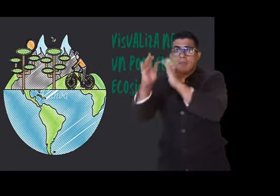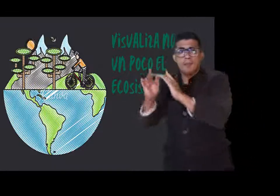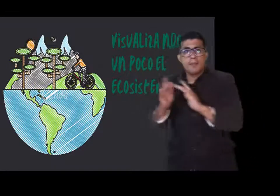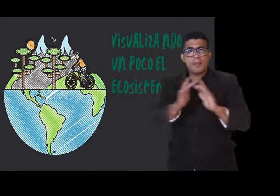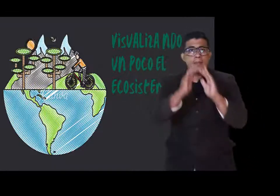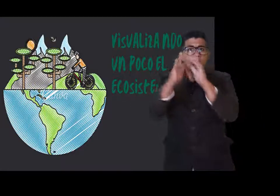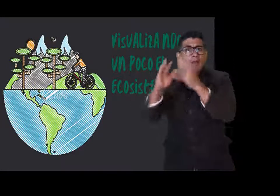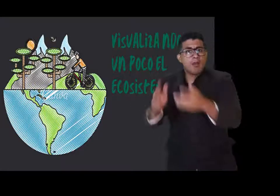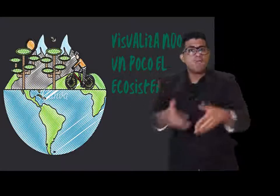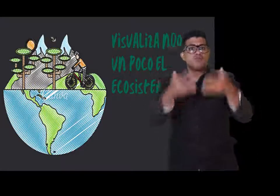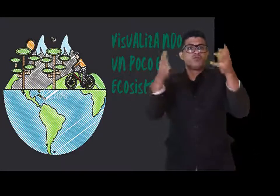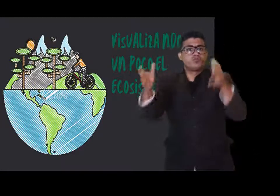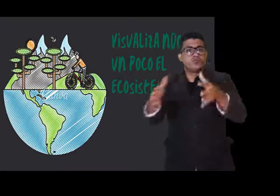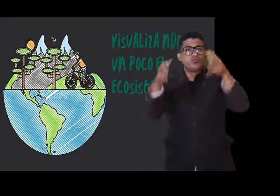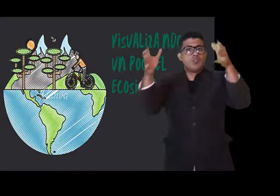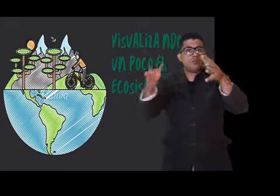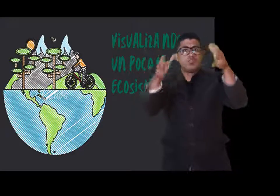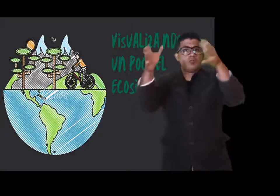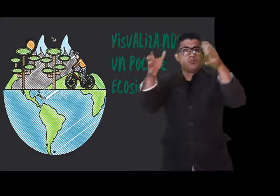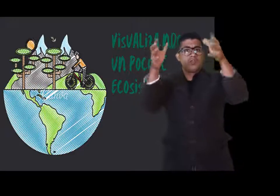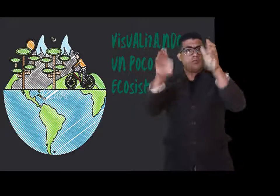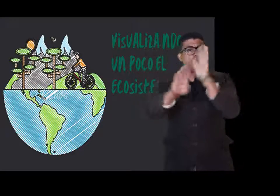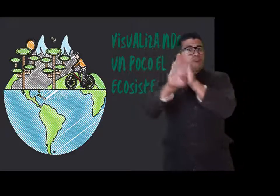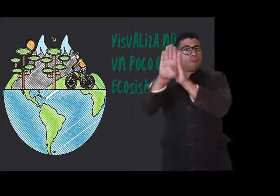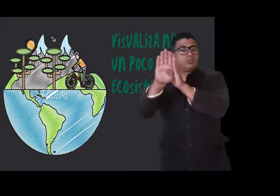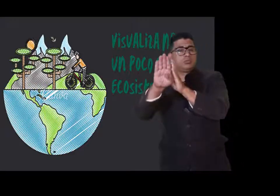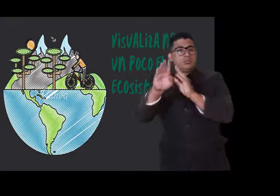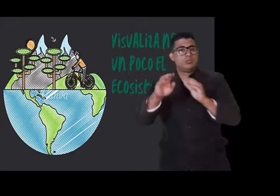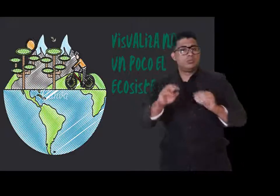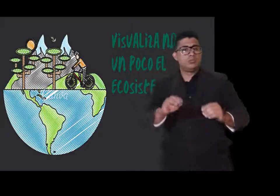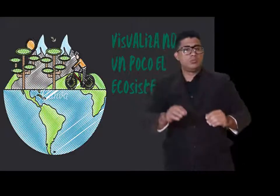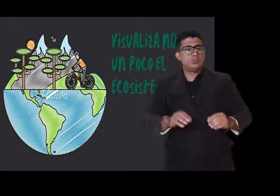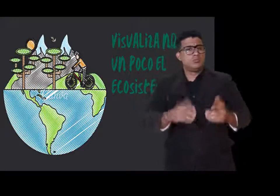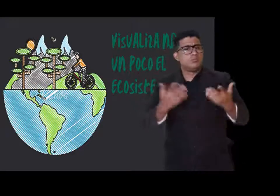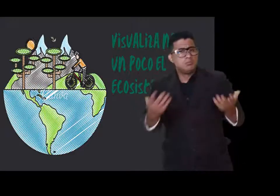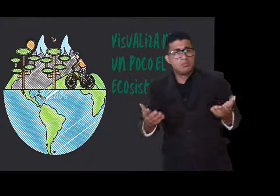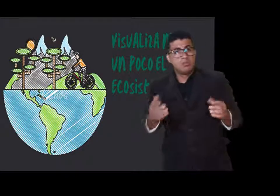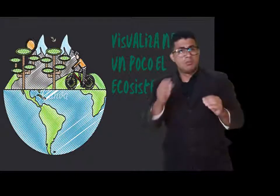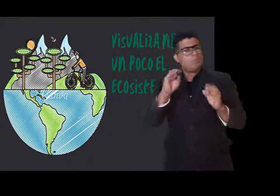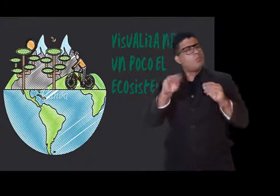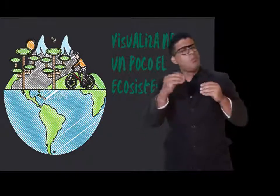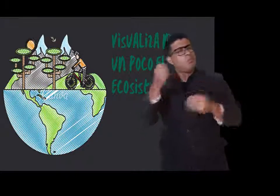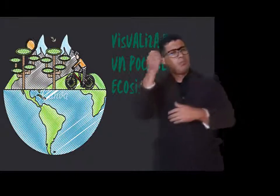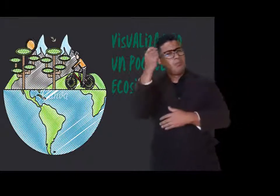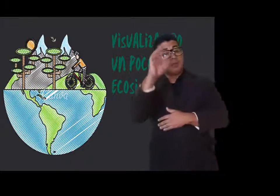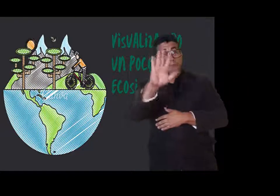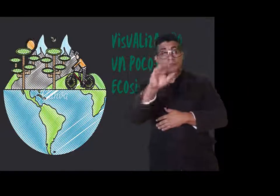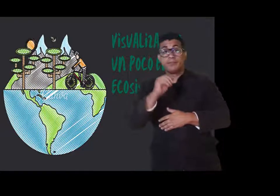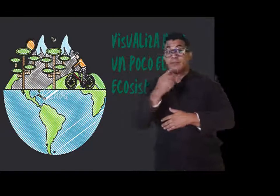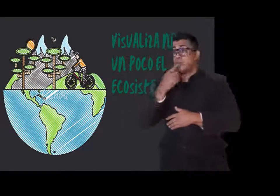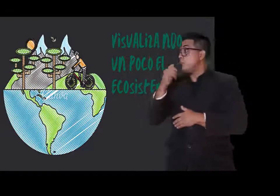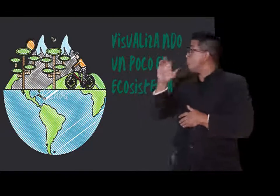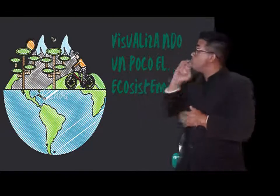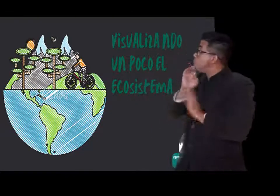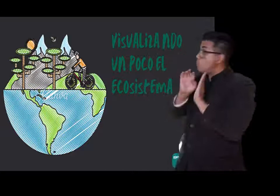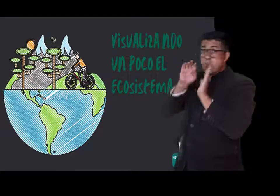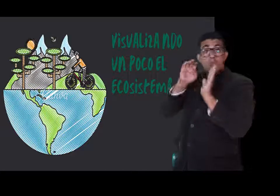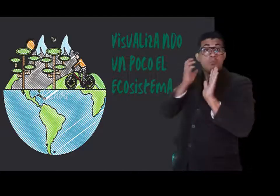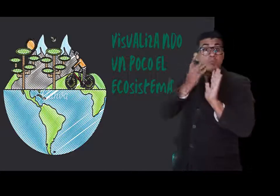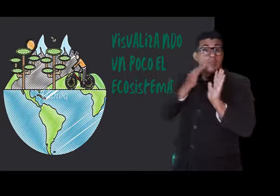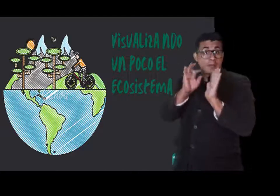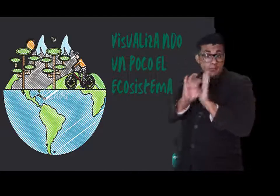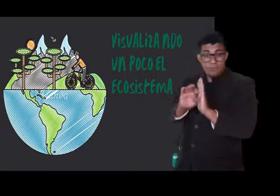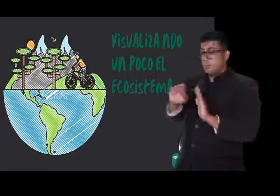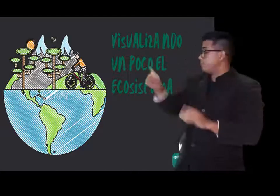una interrelación y todos fungen y confluyen en un solo proceso.